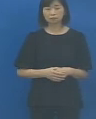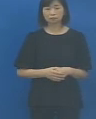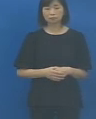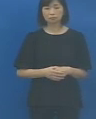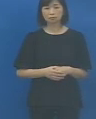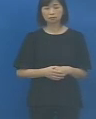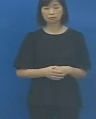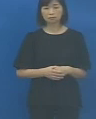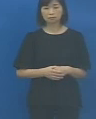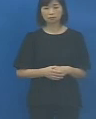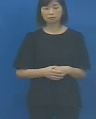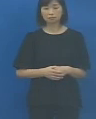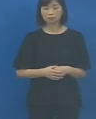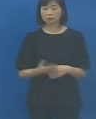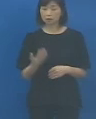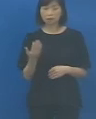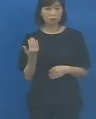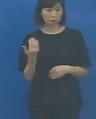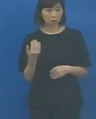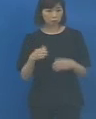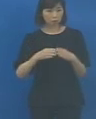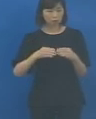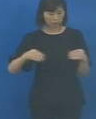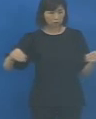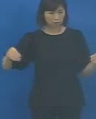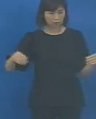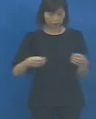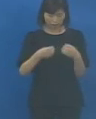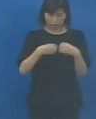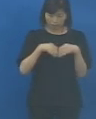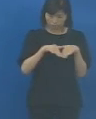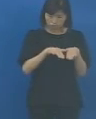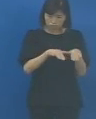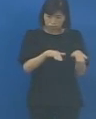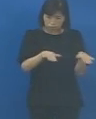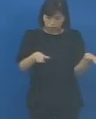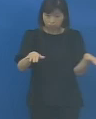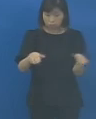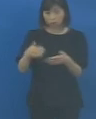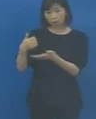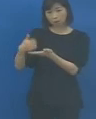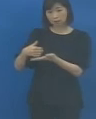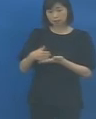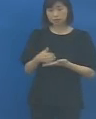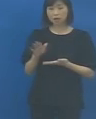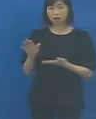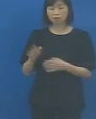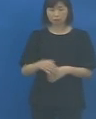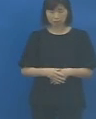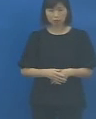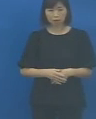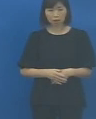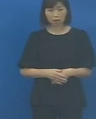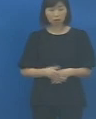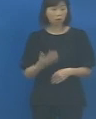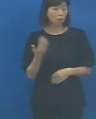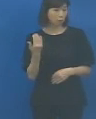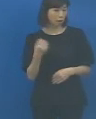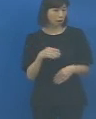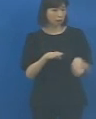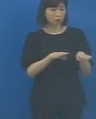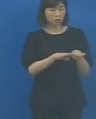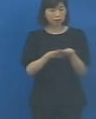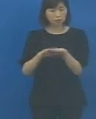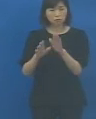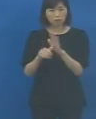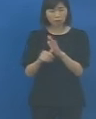ど全国的にかなり感染が増えているというお話ありましたが、さっきの連休でも東京